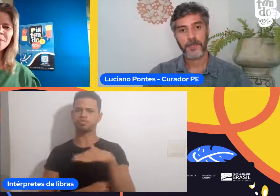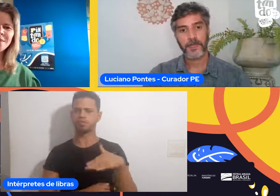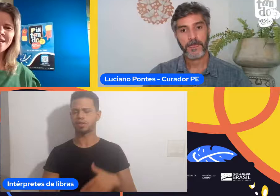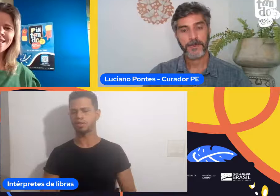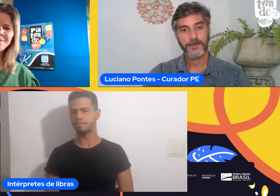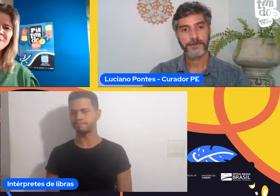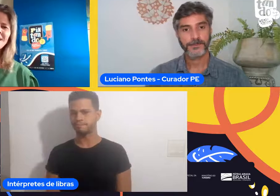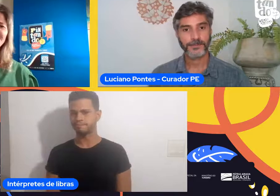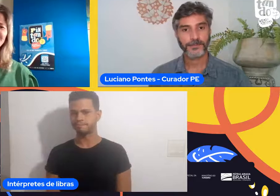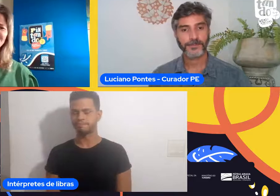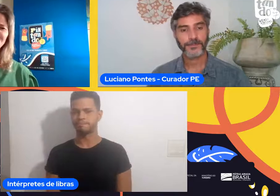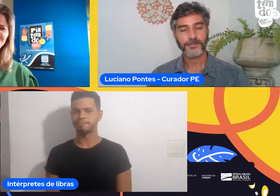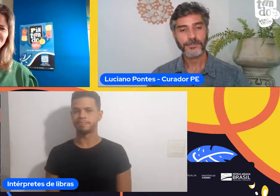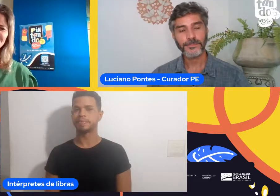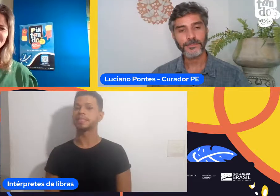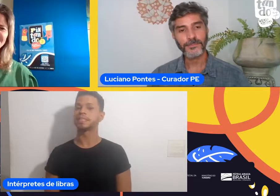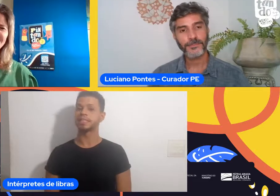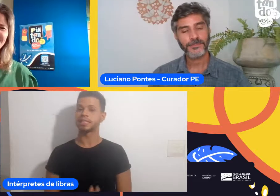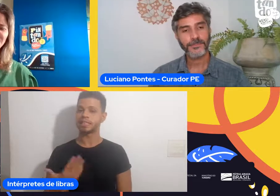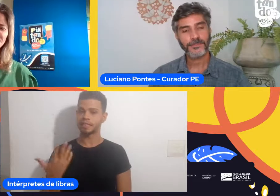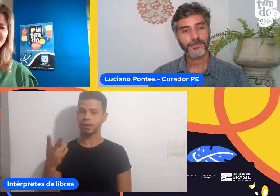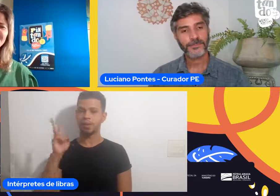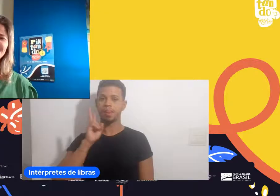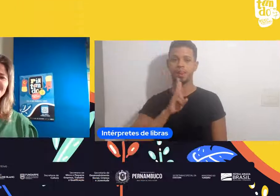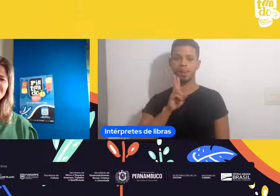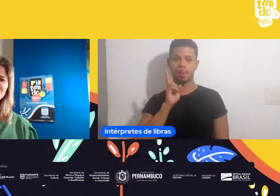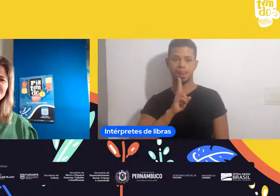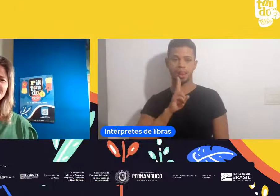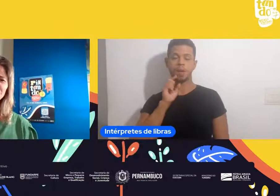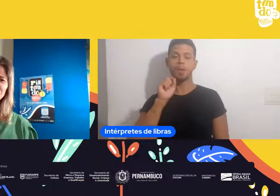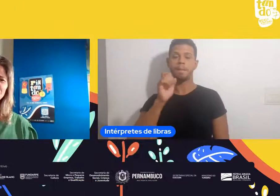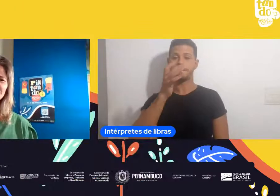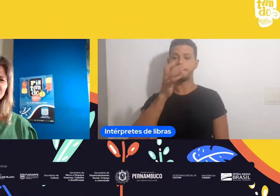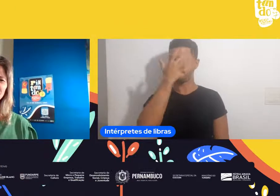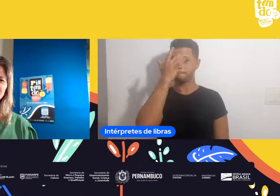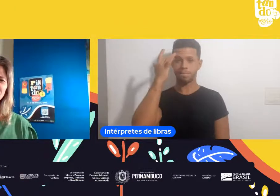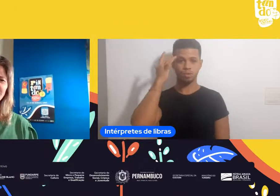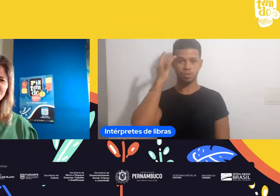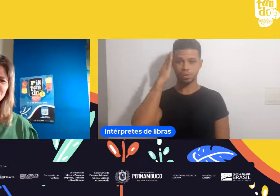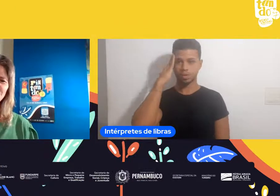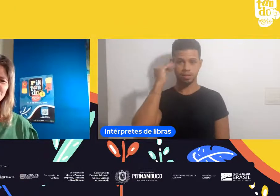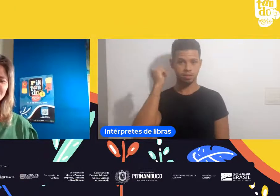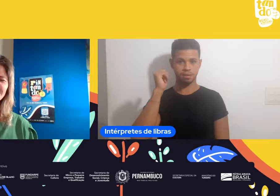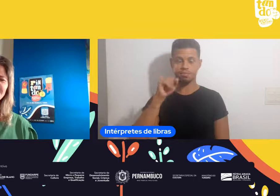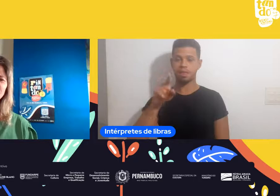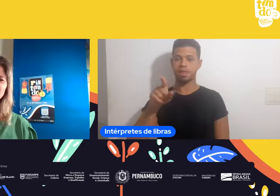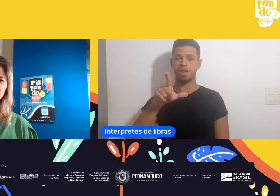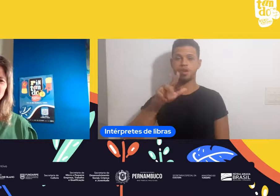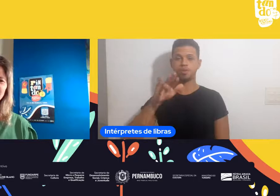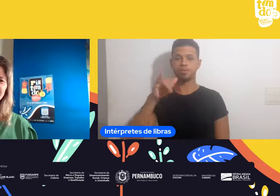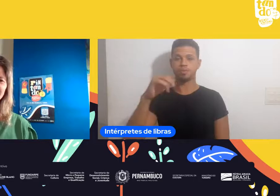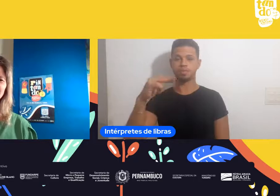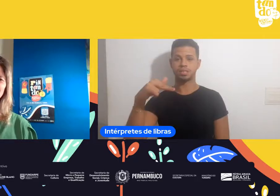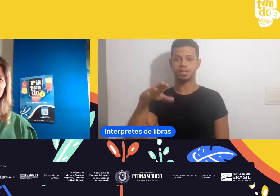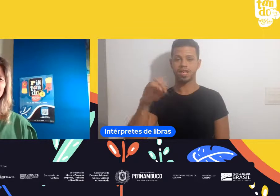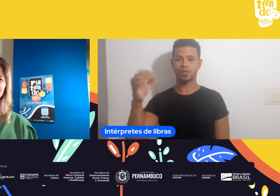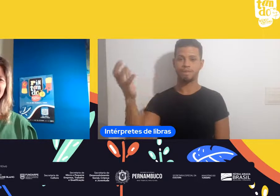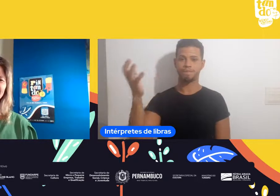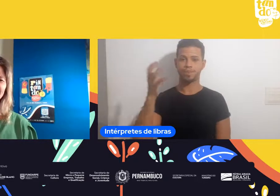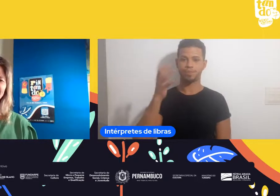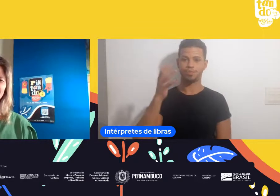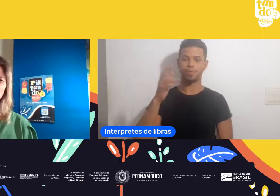Eu lembro bem, para quem não sabe, o Luciano foi um grande provocador, né, do